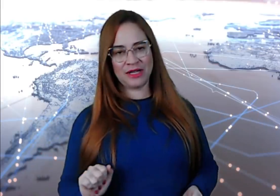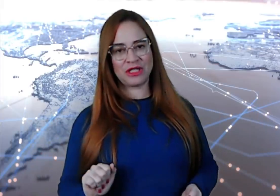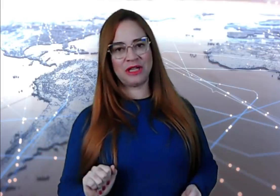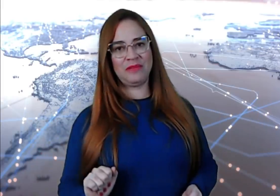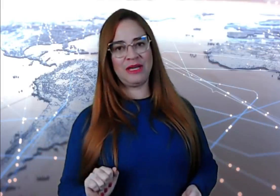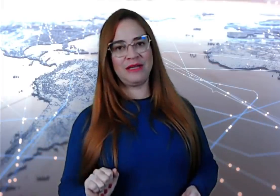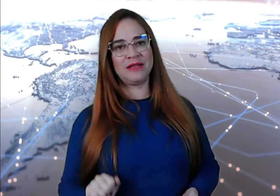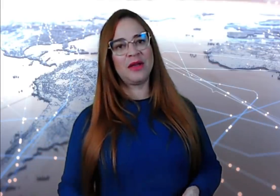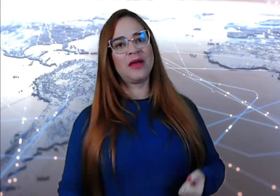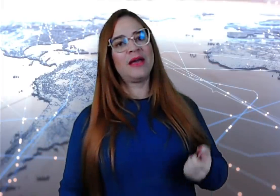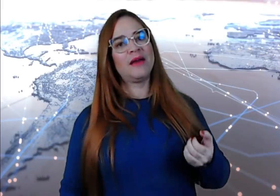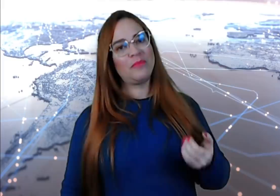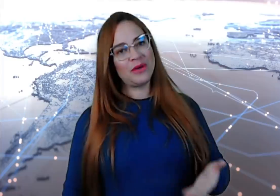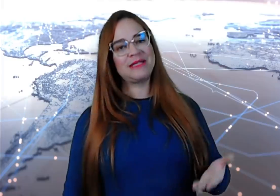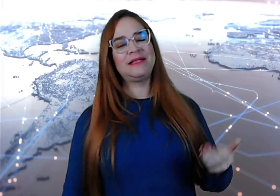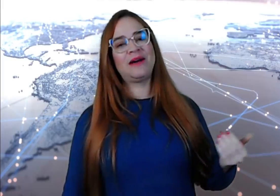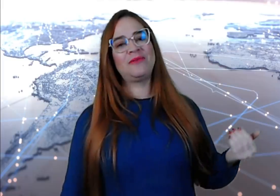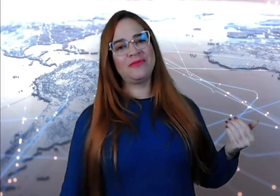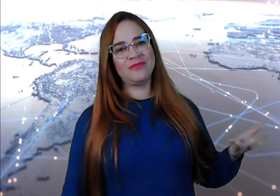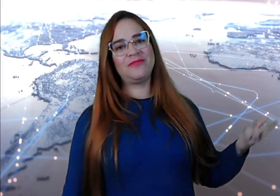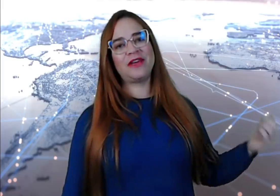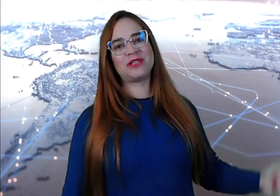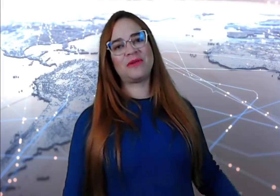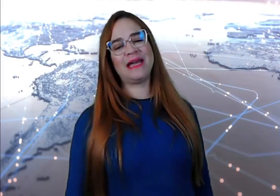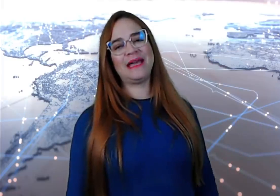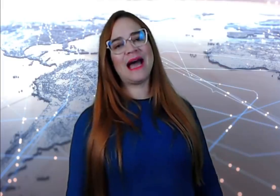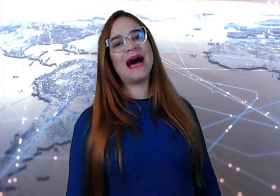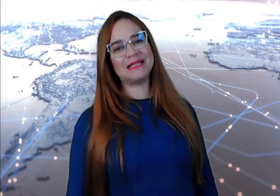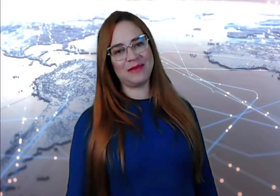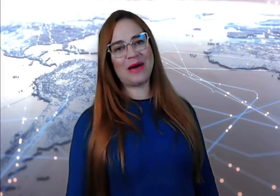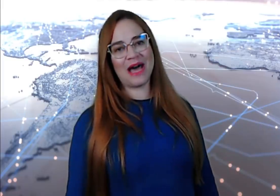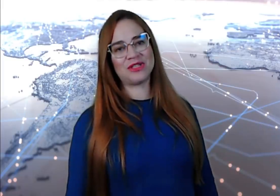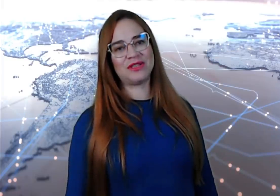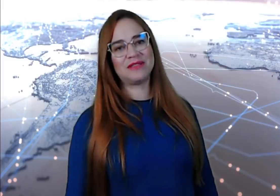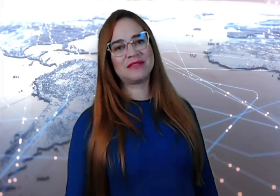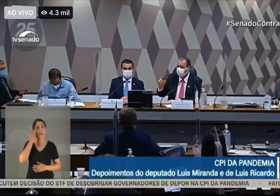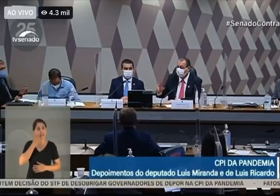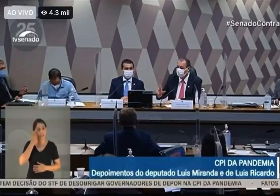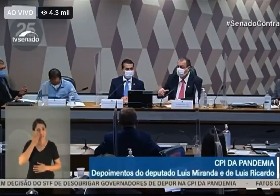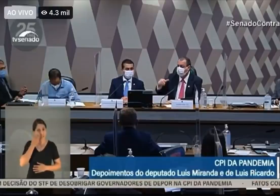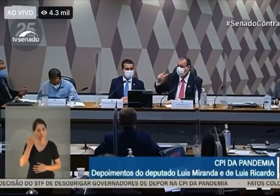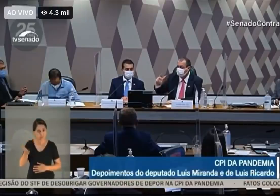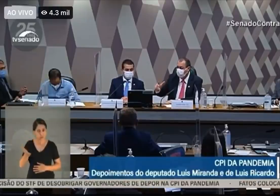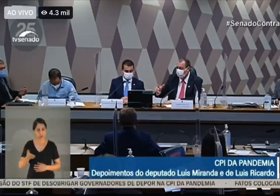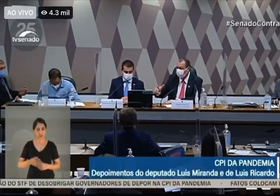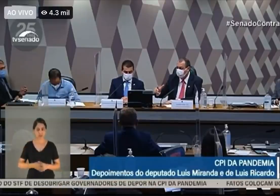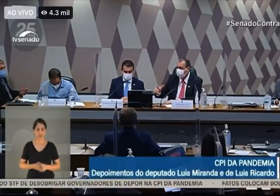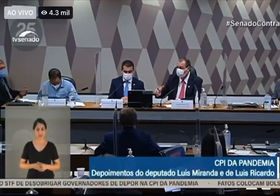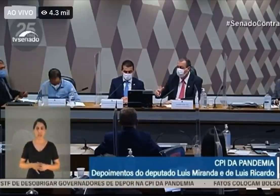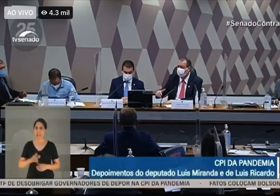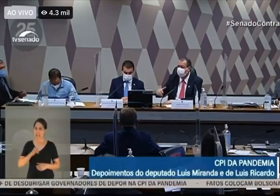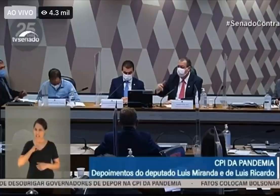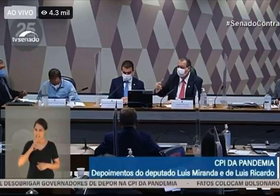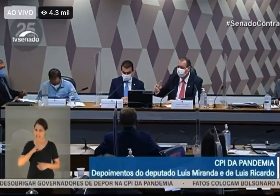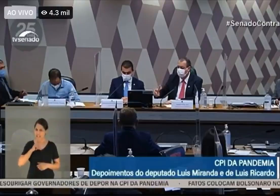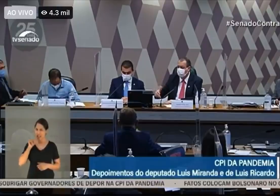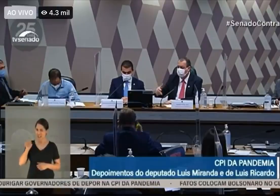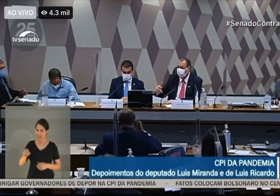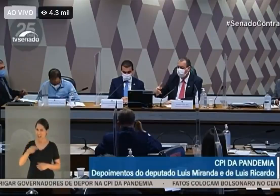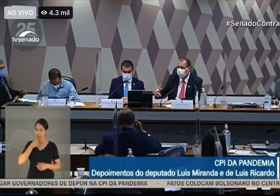acreditando em mim? Pois então, vejam aí as imagens. Aquele rapaz que me procurou para falar da